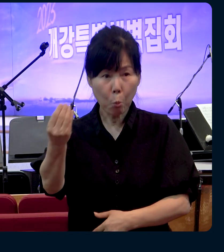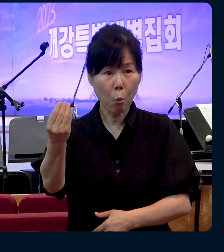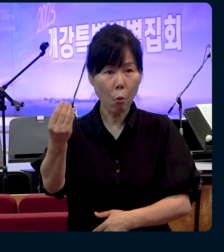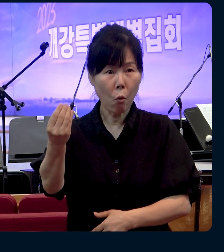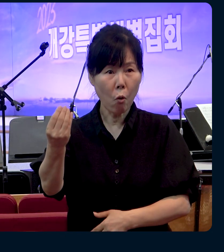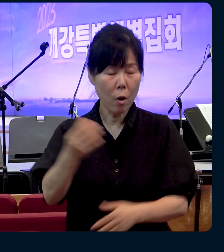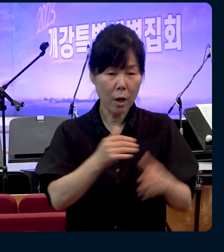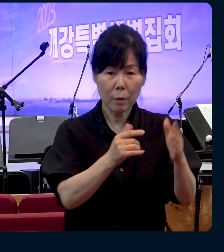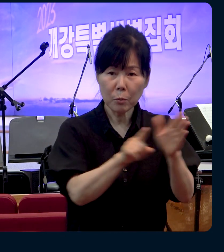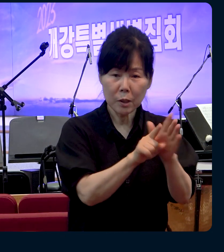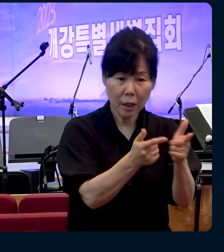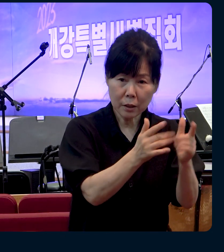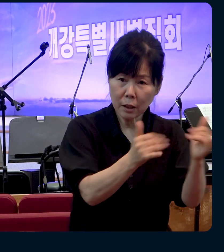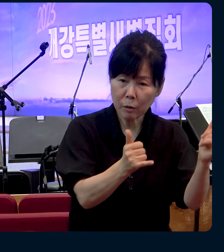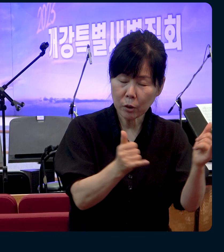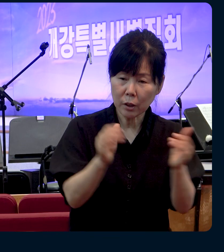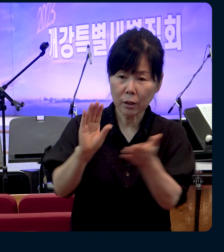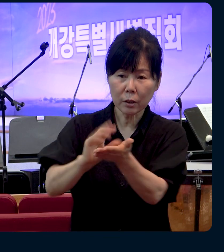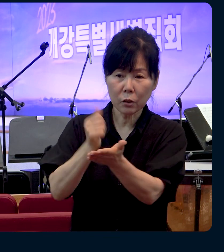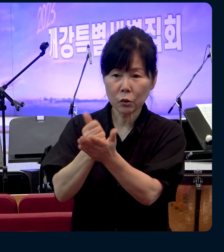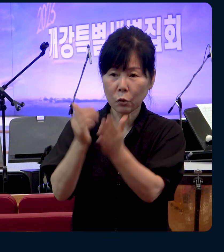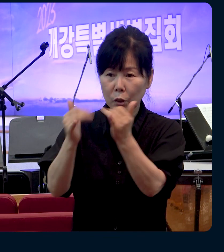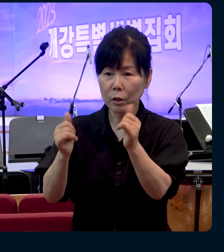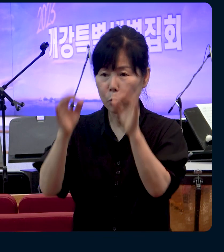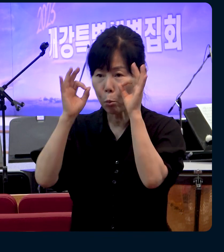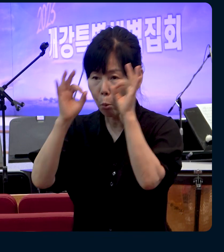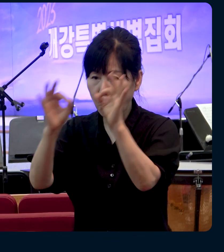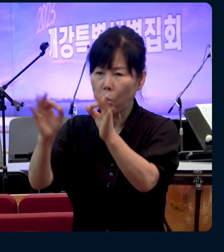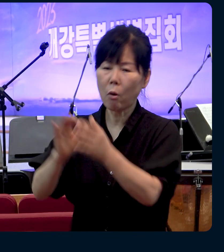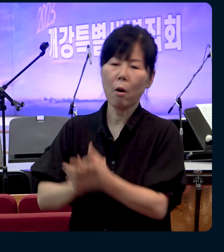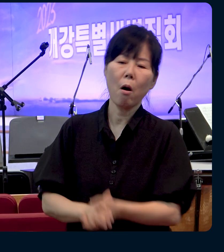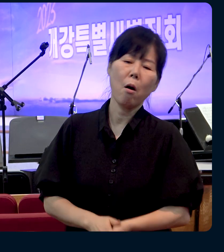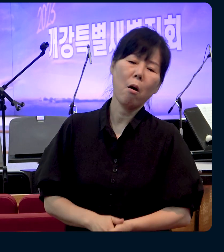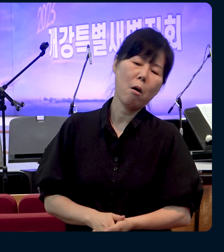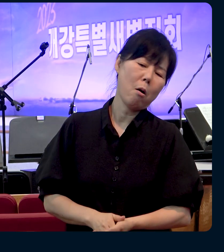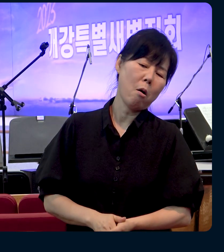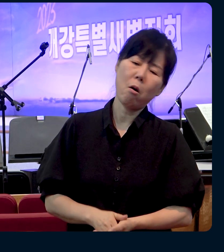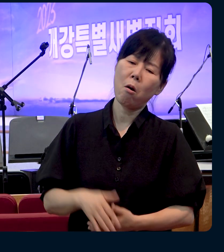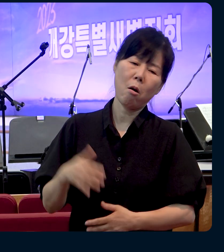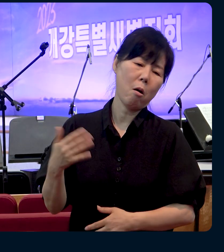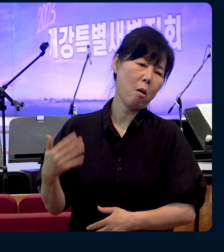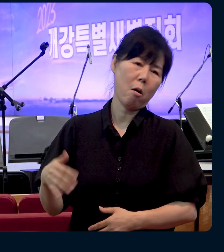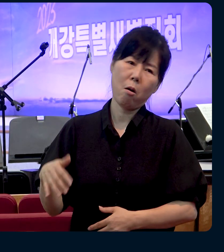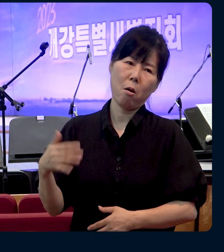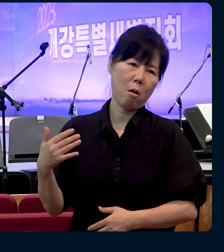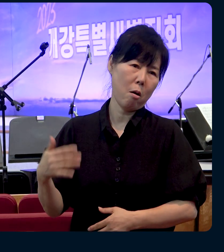그리스도인들을 보면서 사실은 세상 사람들이요 정말 와서 기대고 싶어 하는 거예요.